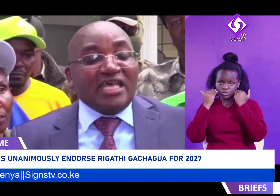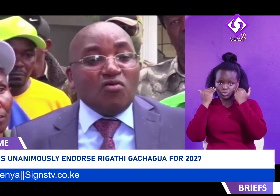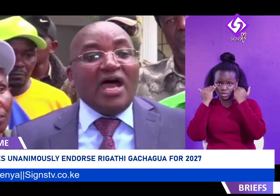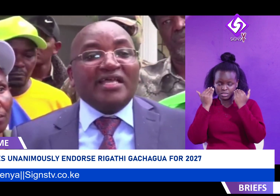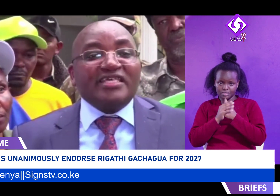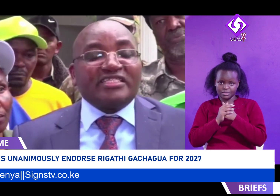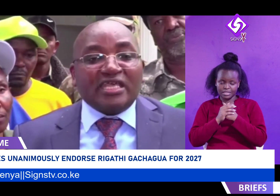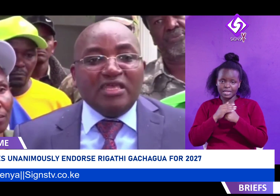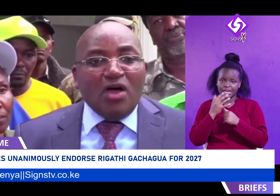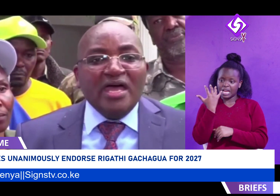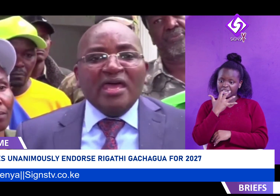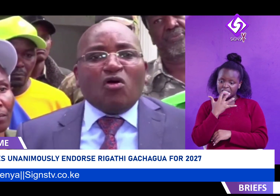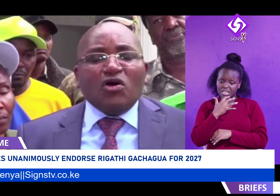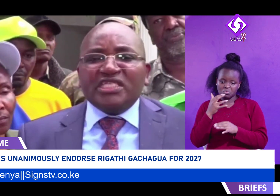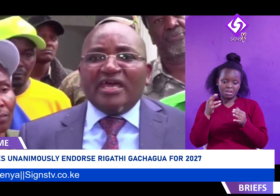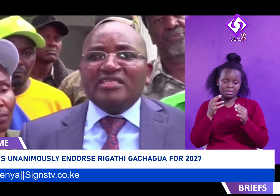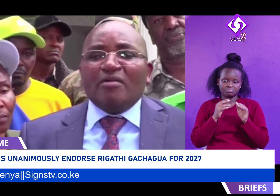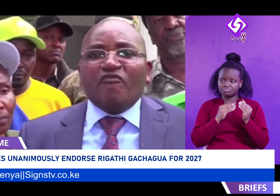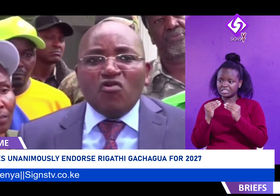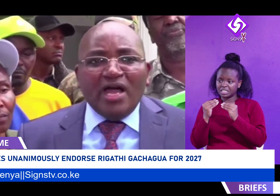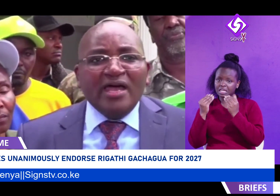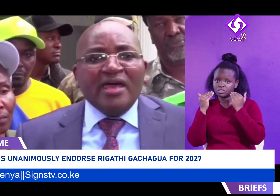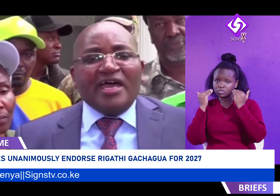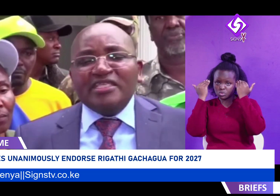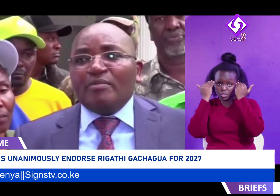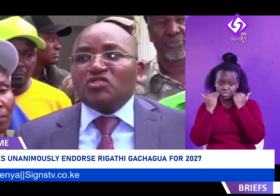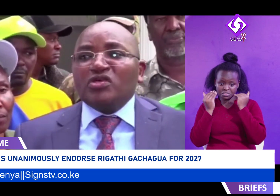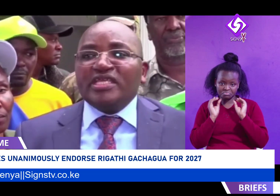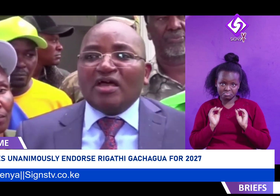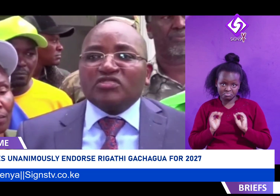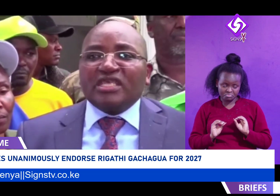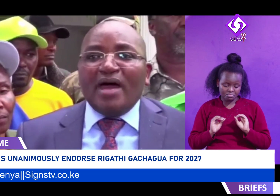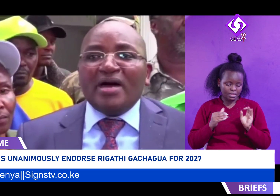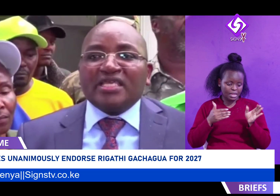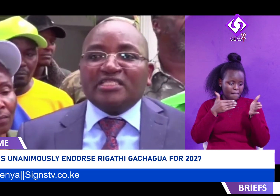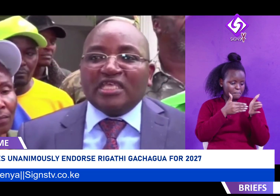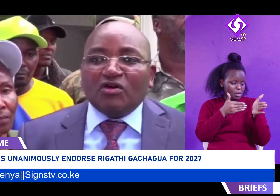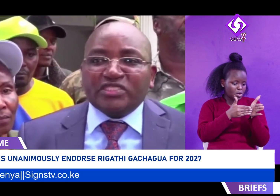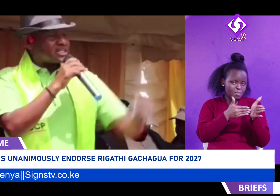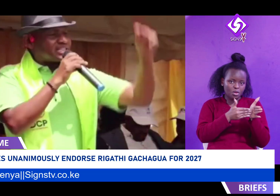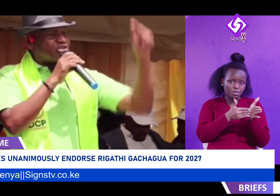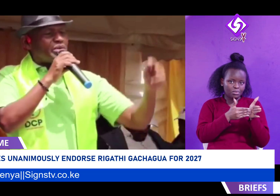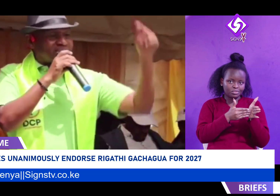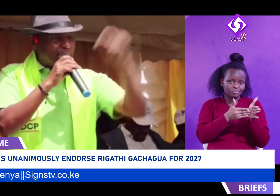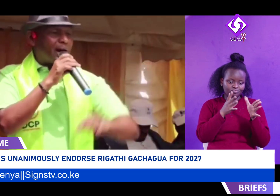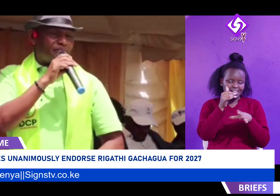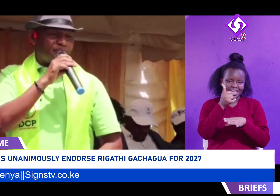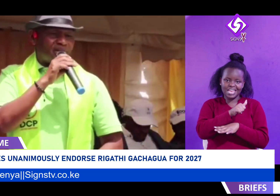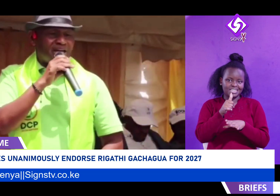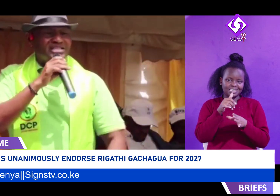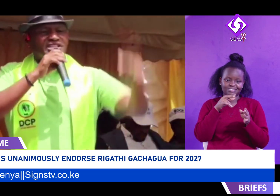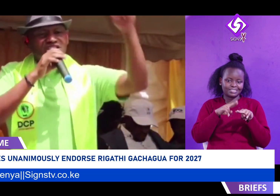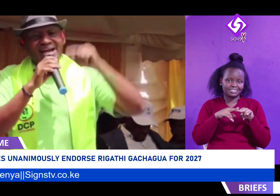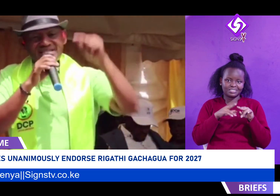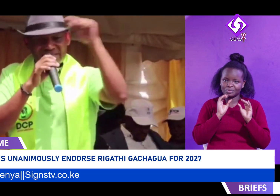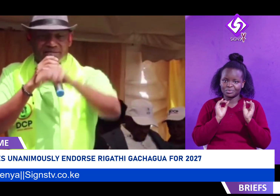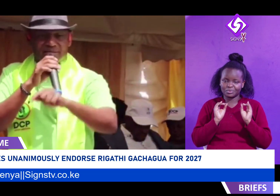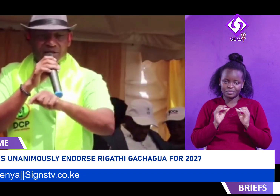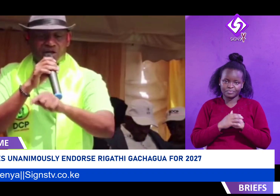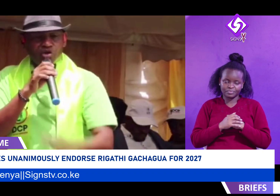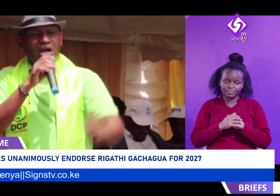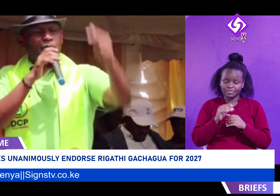Rigathi Gachagua hajastakiwa, koti haijamfunga, haijamzuilia kusimama kiti yeyote. Sasa tumesema hizi nchi